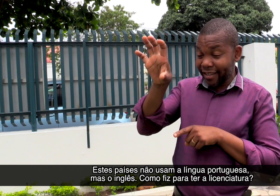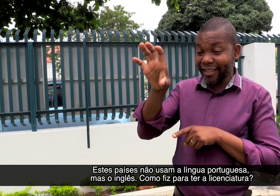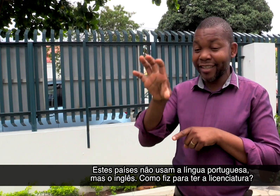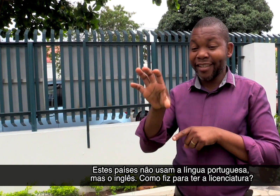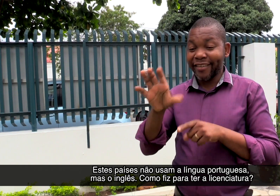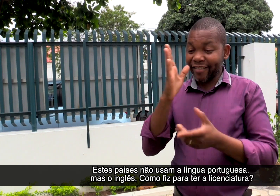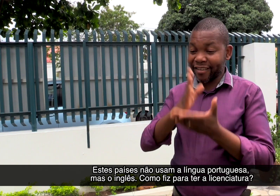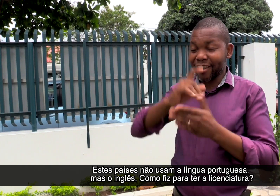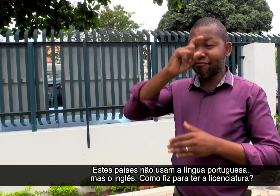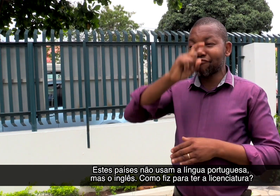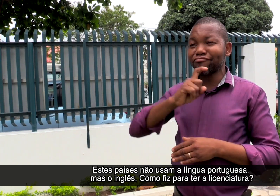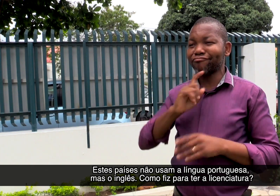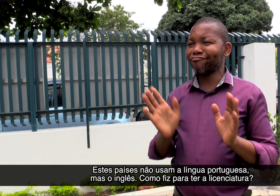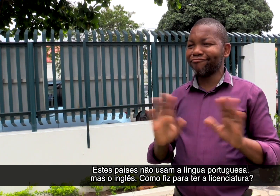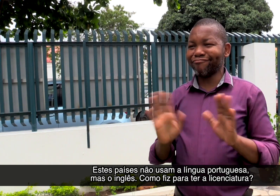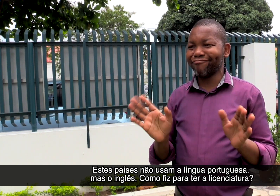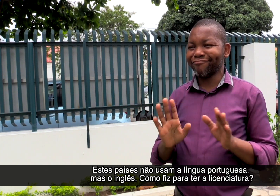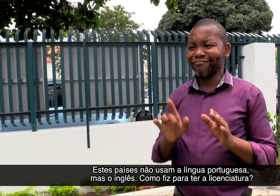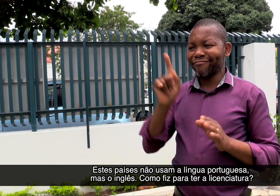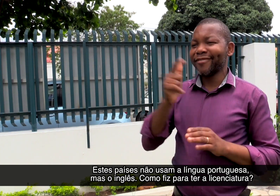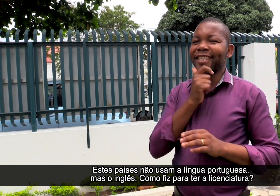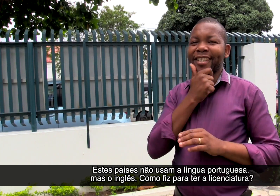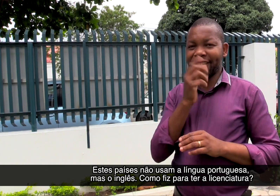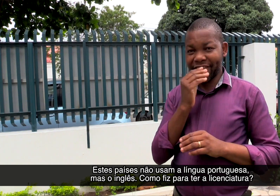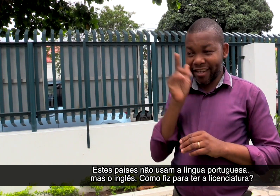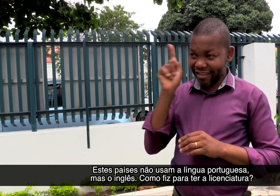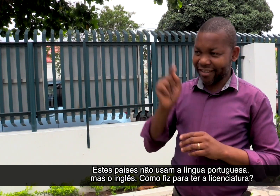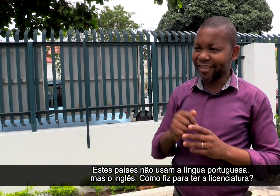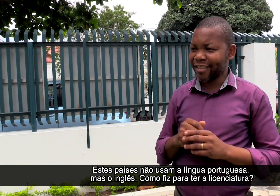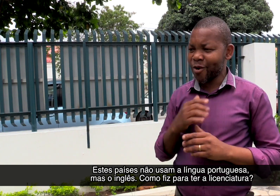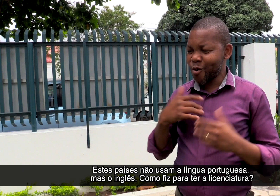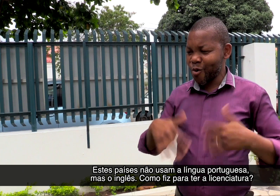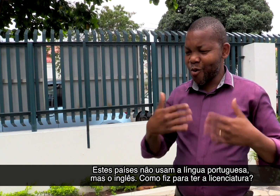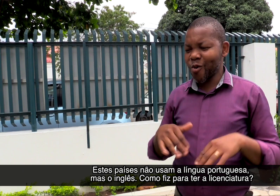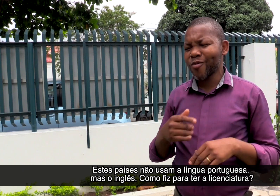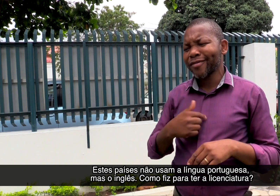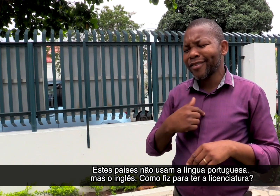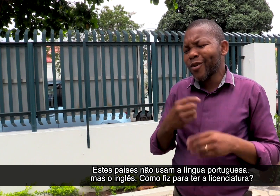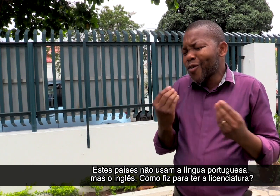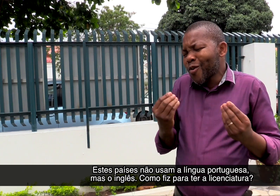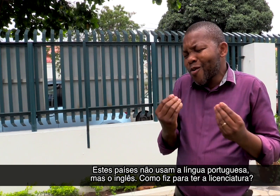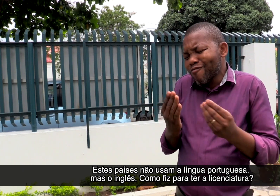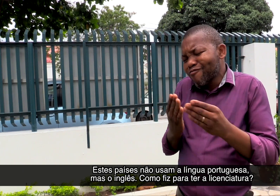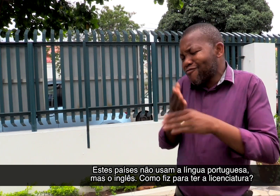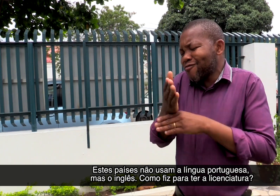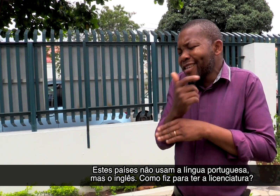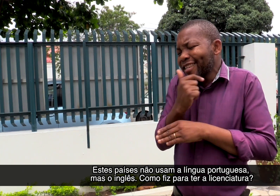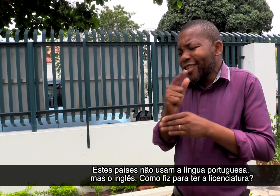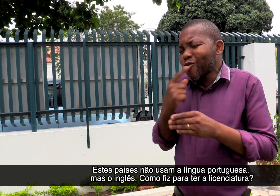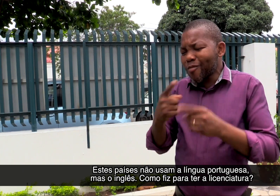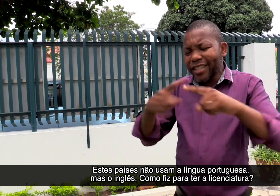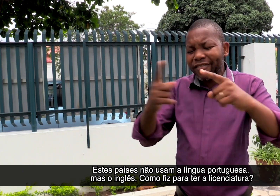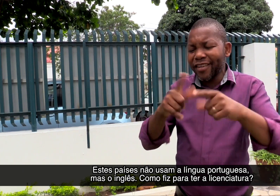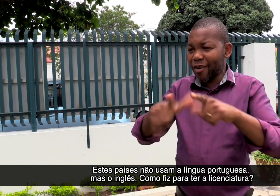Dizer que para esses países, são países que não usam a língua portuguesa, usam o inglês.